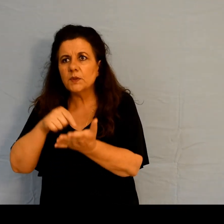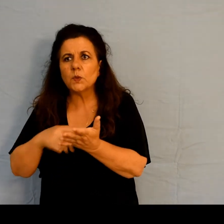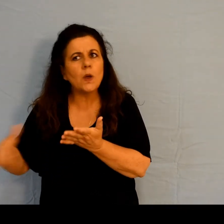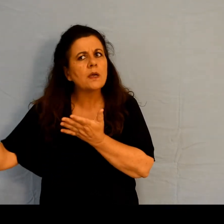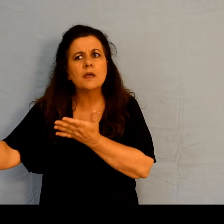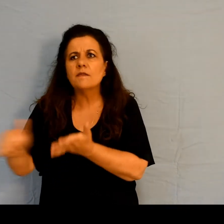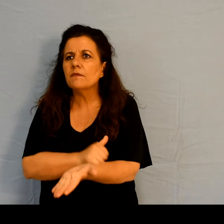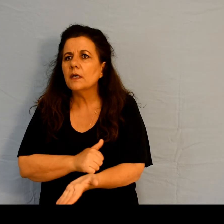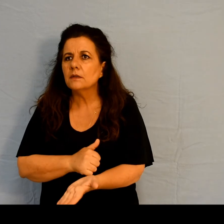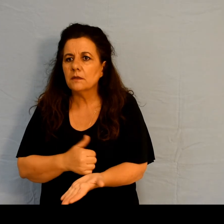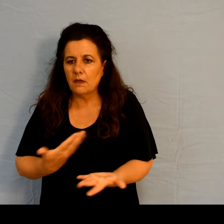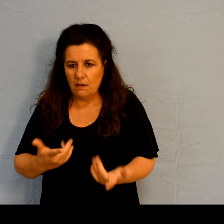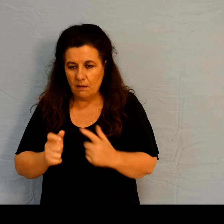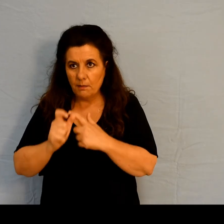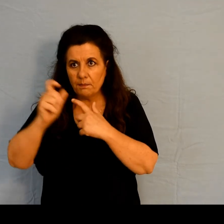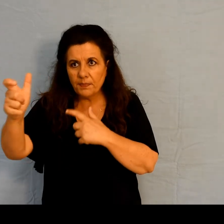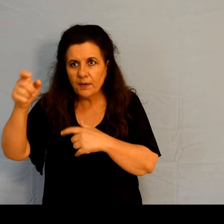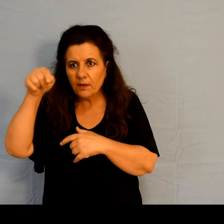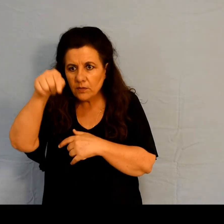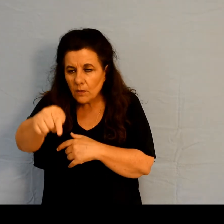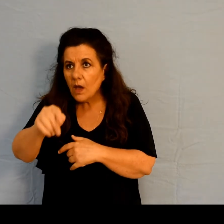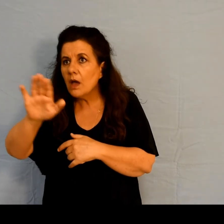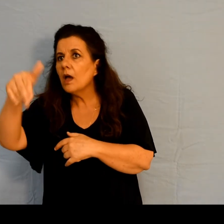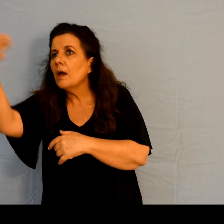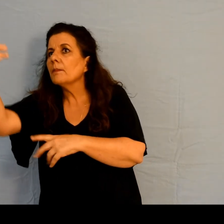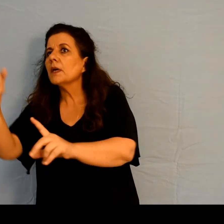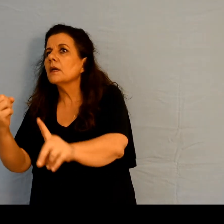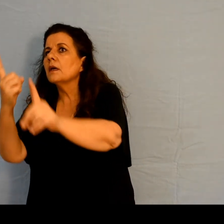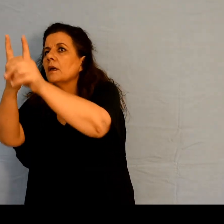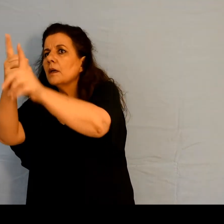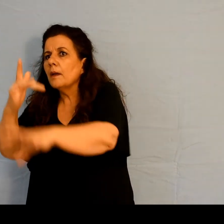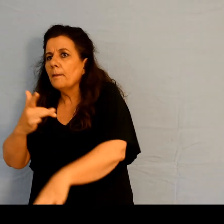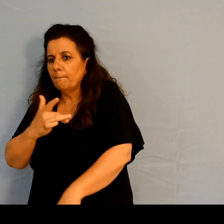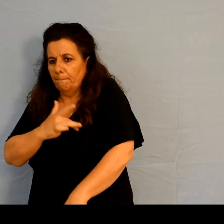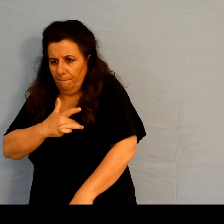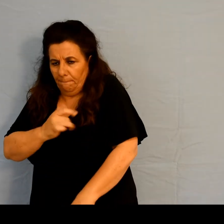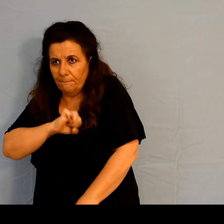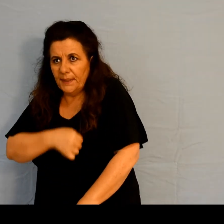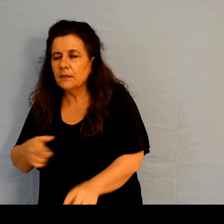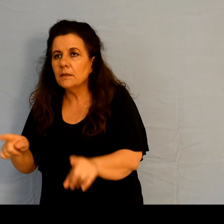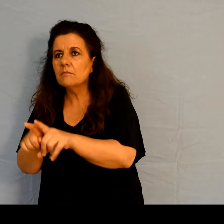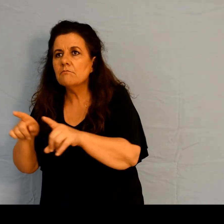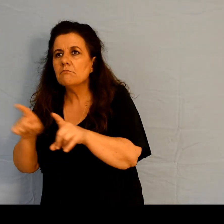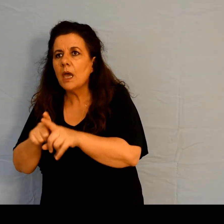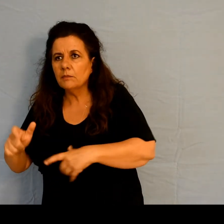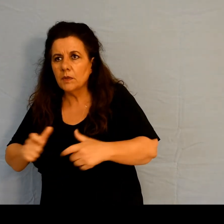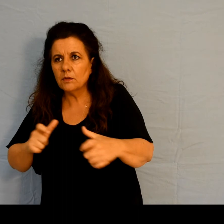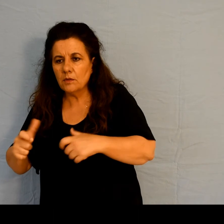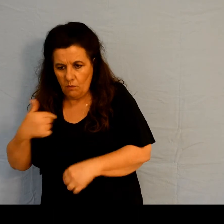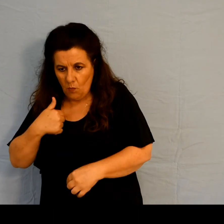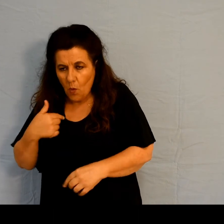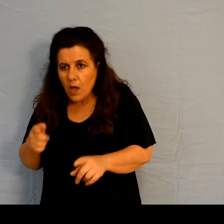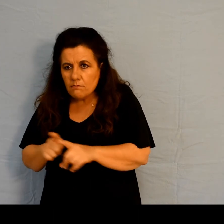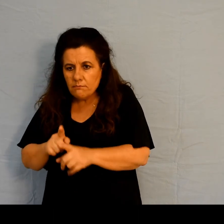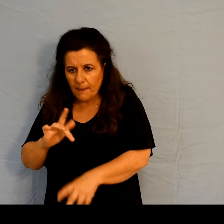Ne devais-tu pas, à ton tour, avoir pitié de ton compagnon, comme moi-même j'avais eu pitié de